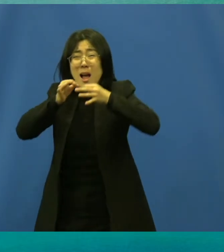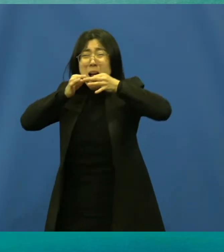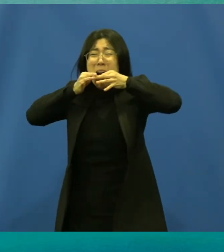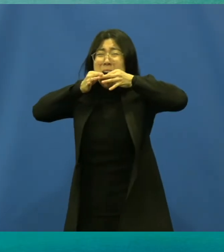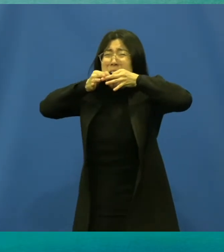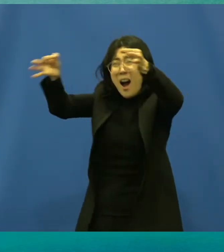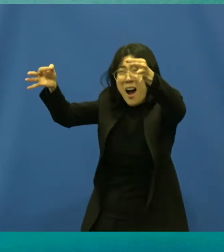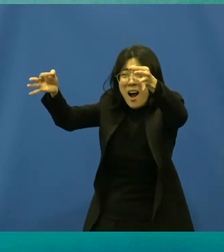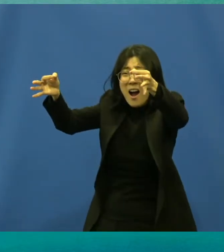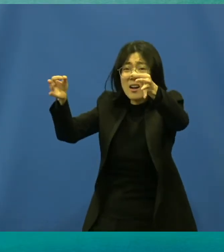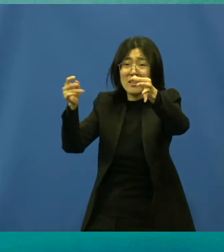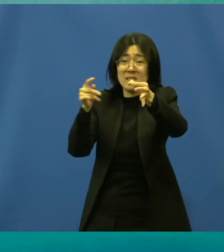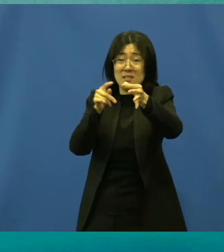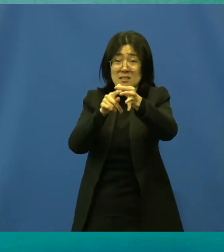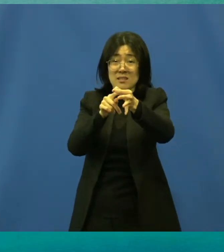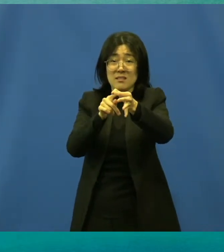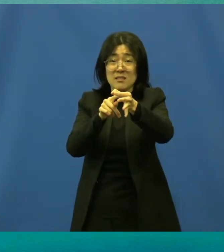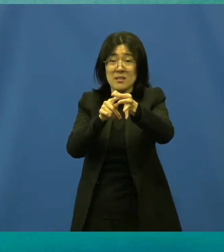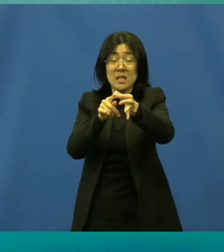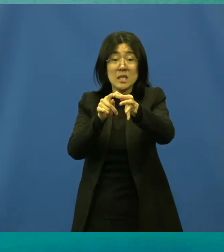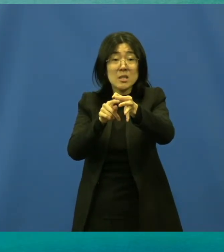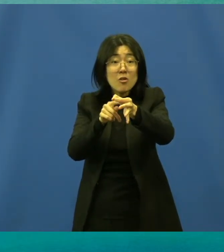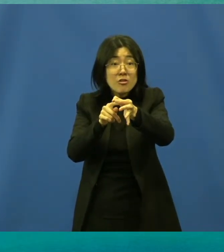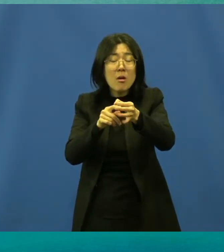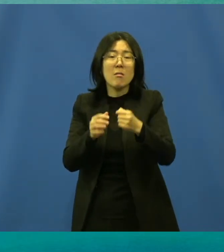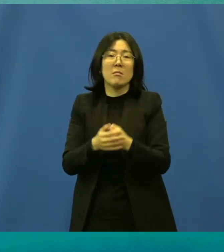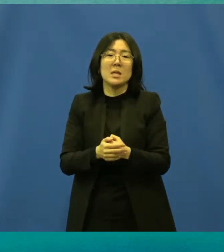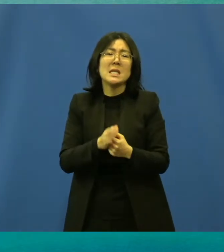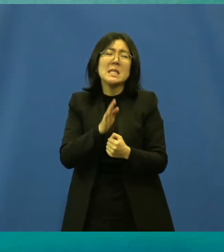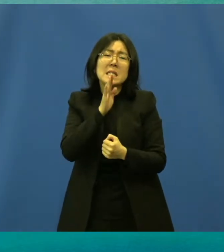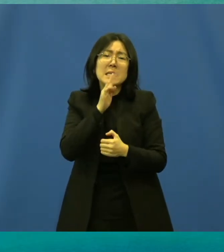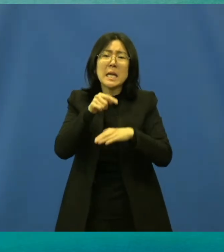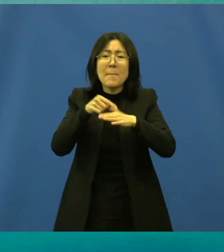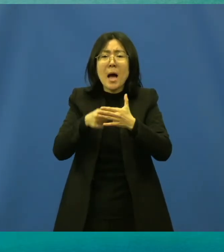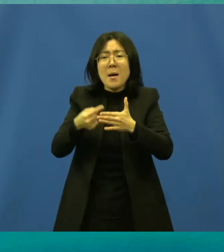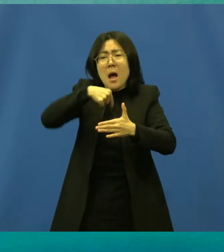여기는 가식이 있을 수가 없습니다. 진실된 기도입니다.